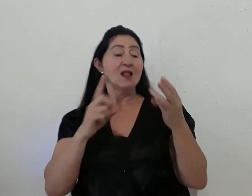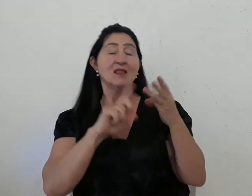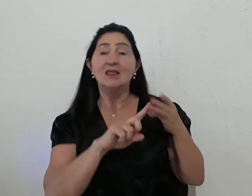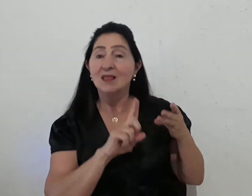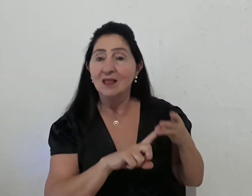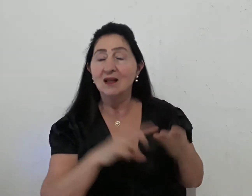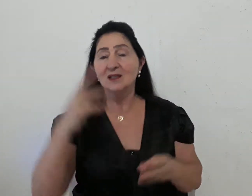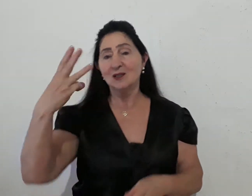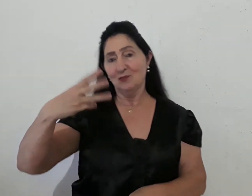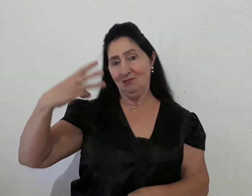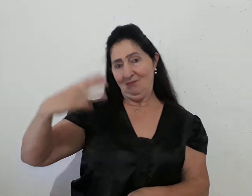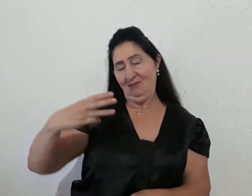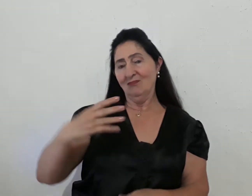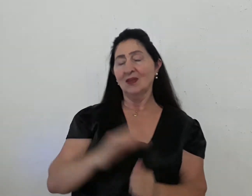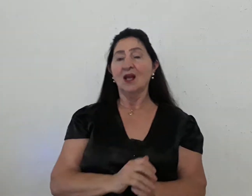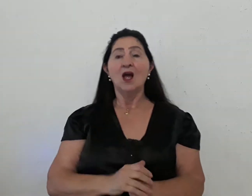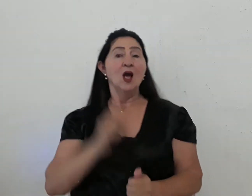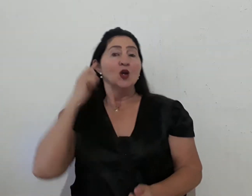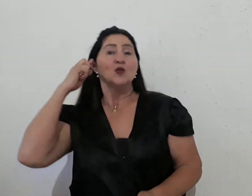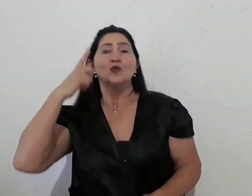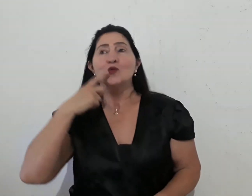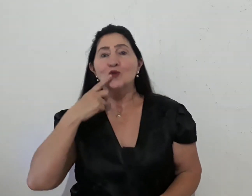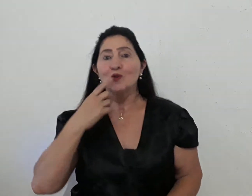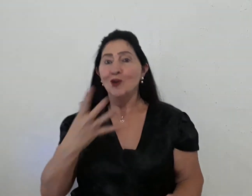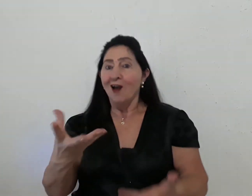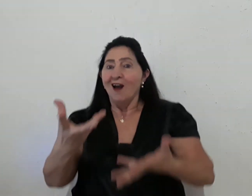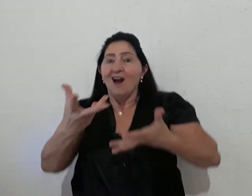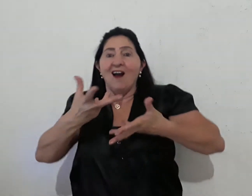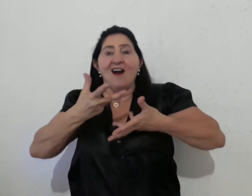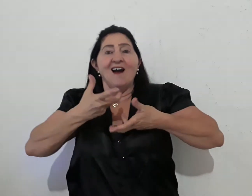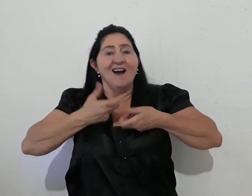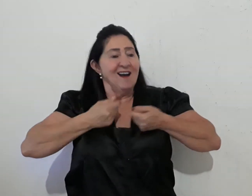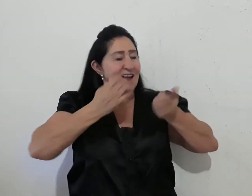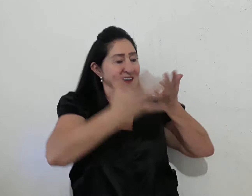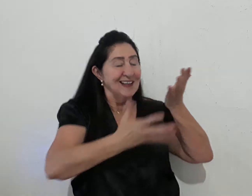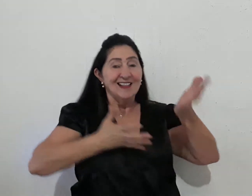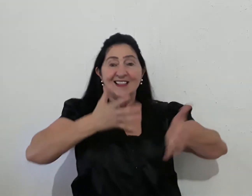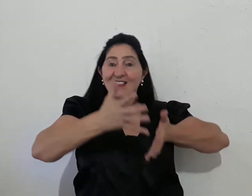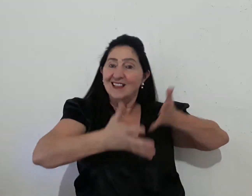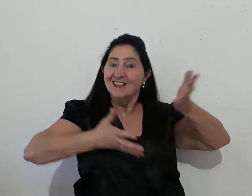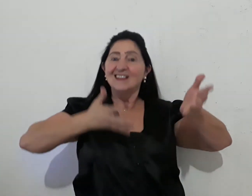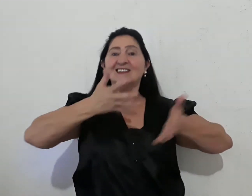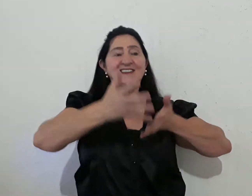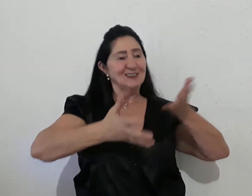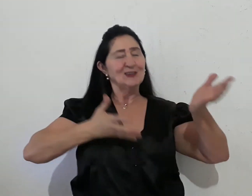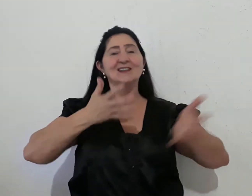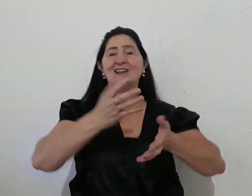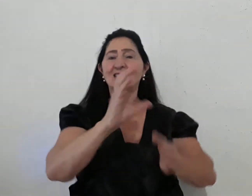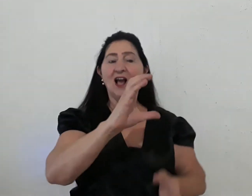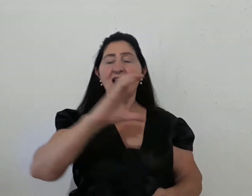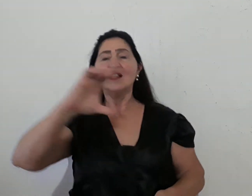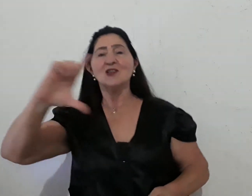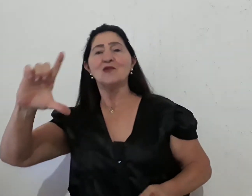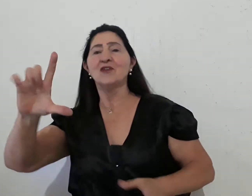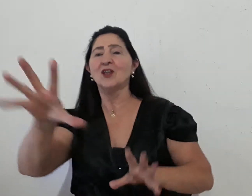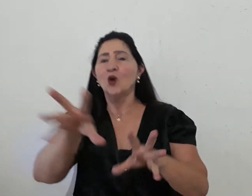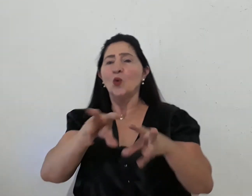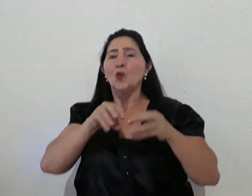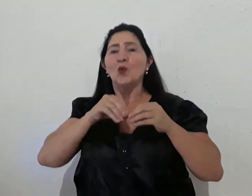lugar, os surdos se sentirão mais atraídos à sua sinalização se você usar classificadores, visto que